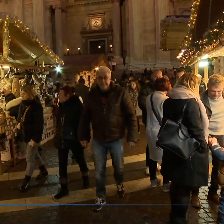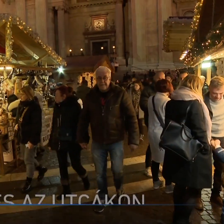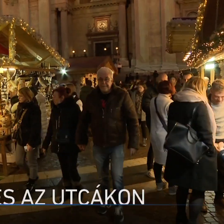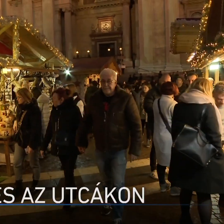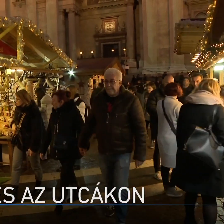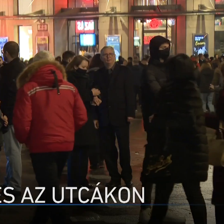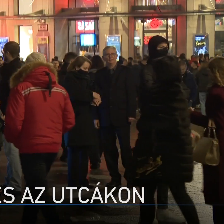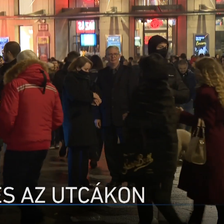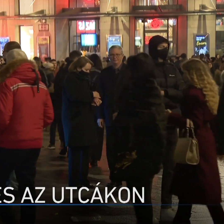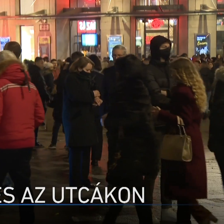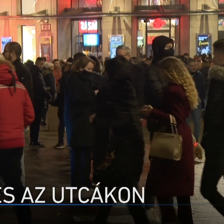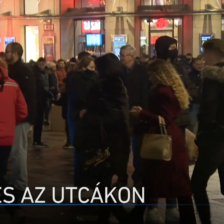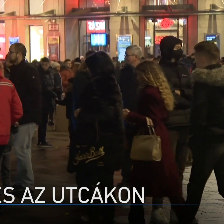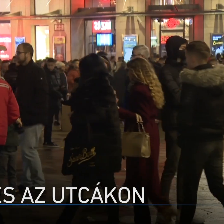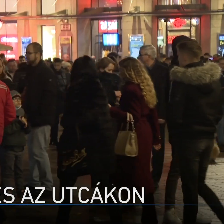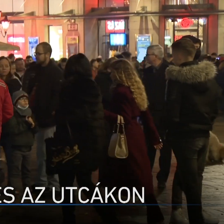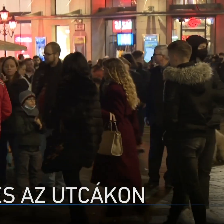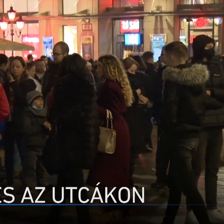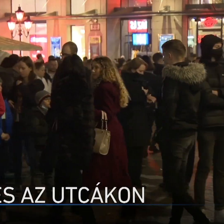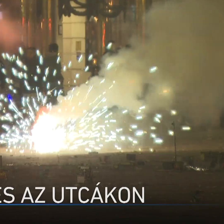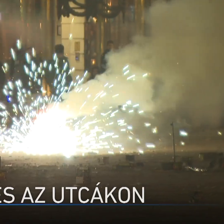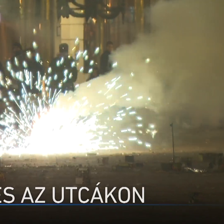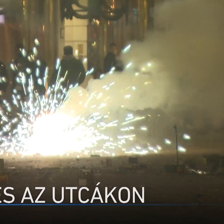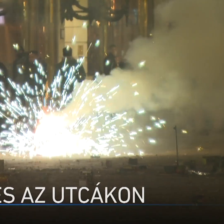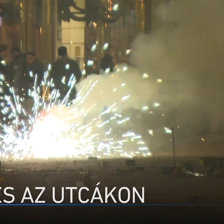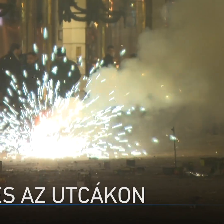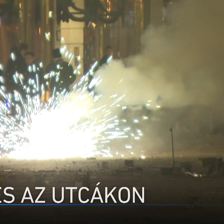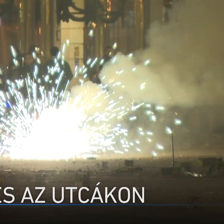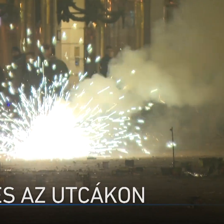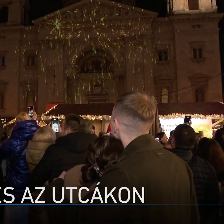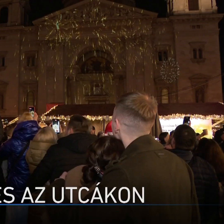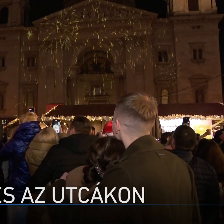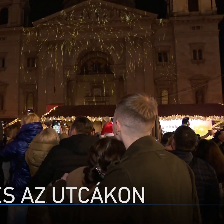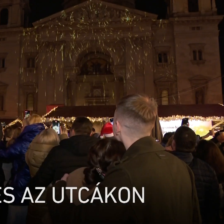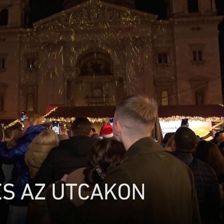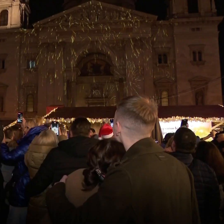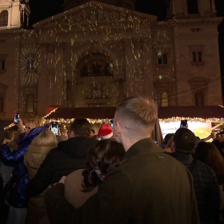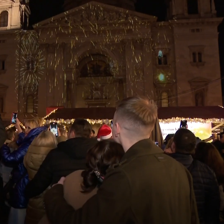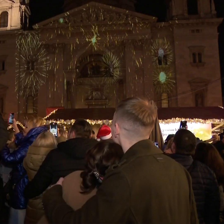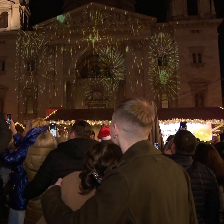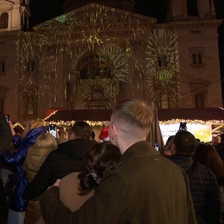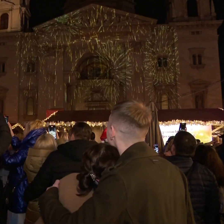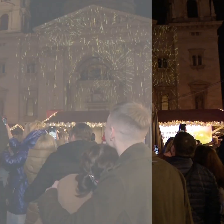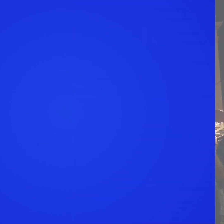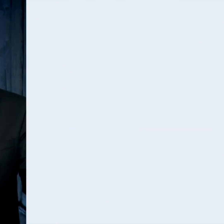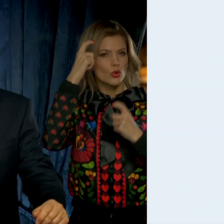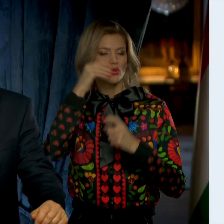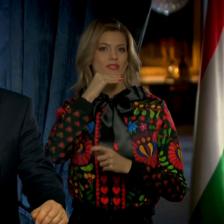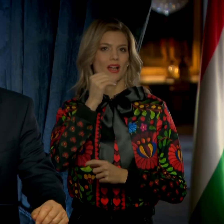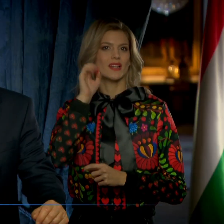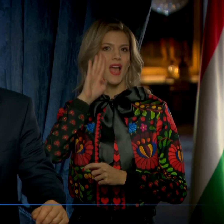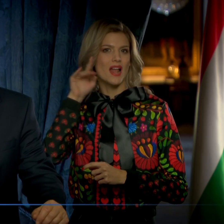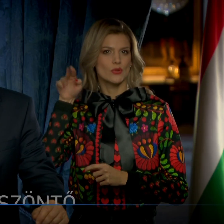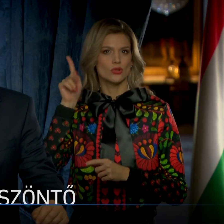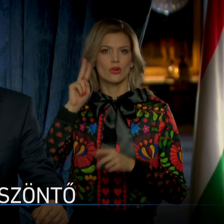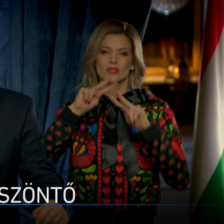Elkezdődött az új év, tízezrek voltak éjszaka az utcákon, sok külföldi országtól eltérően itthon meg lehetett tartani a szilveszteri bulikat. A